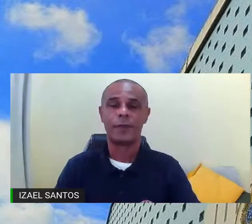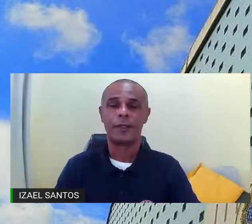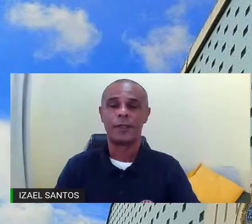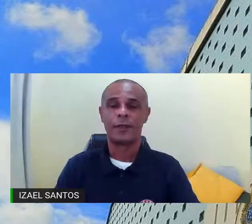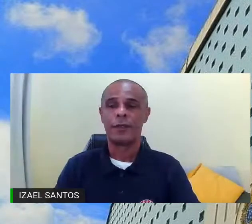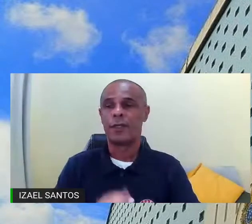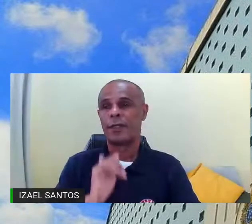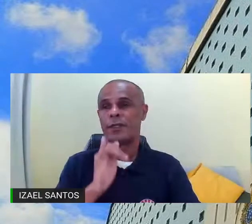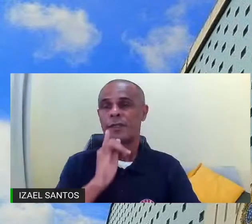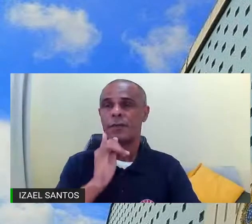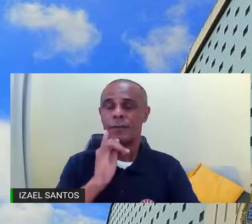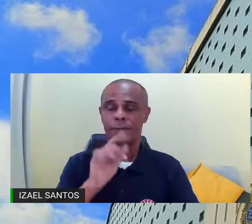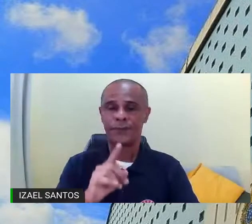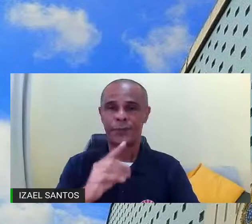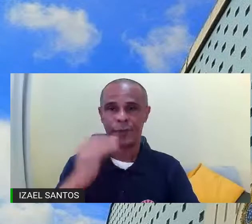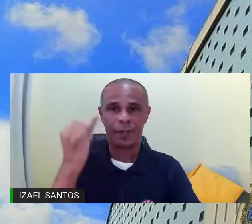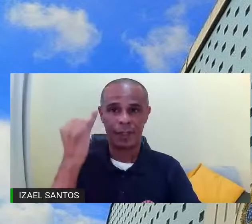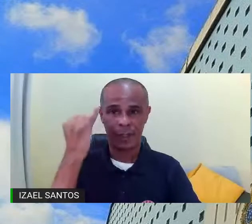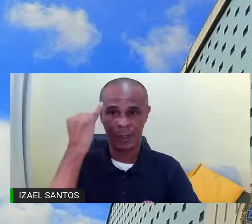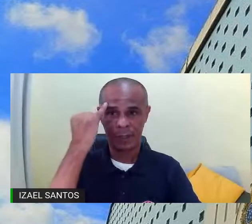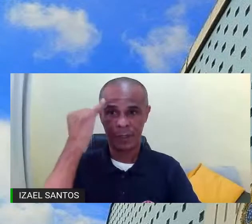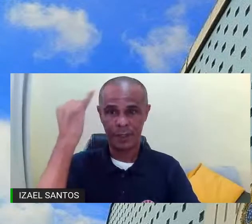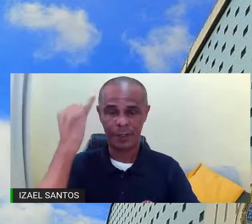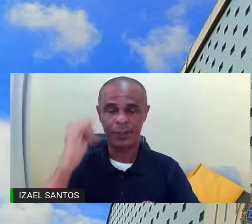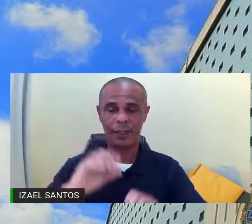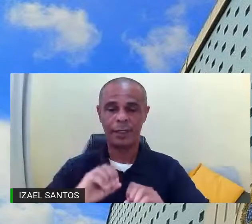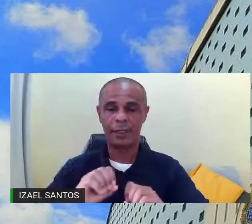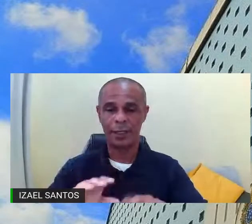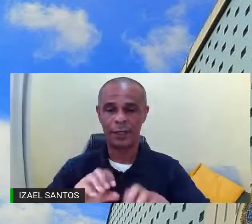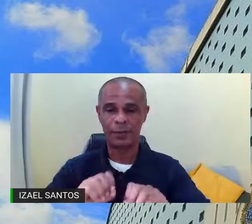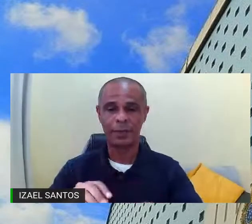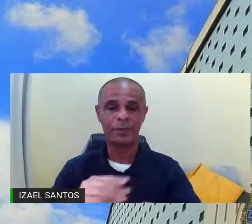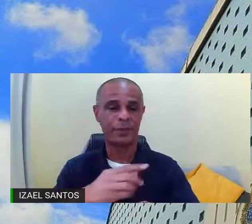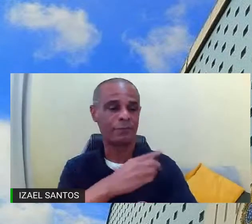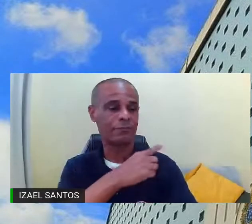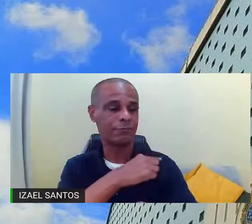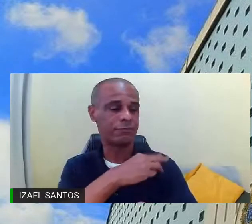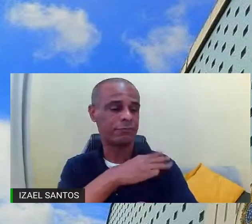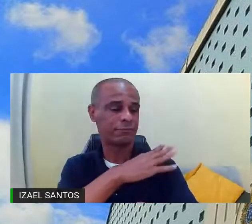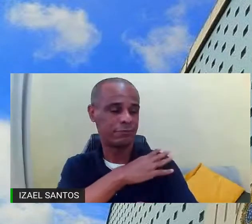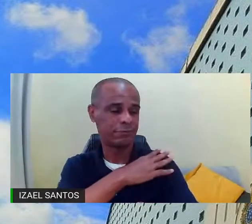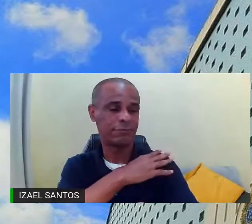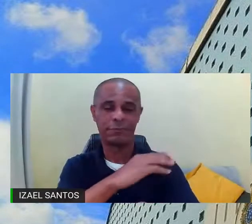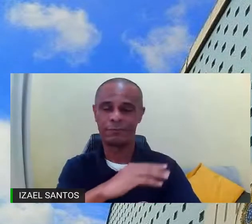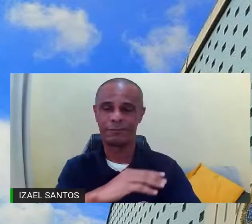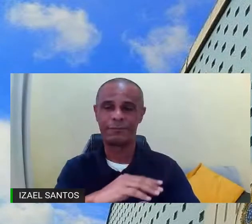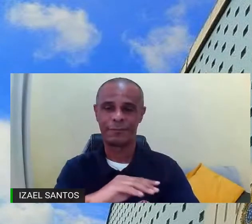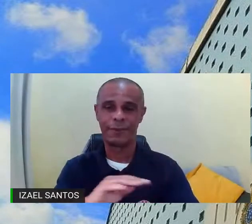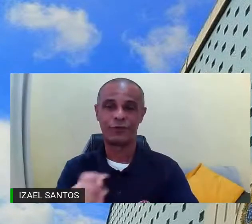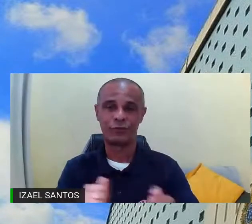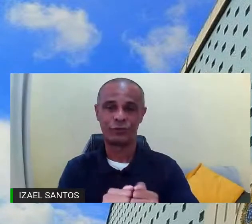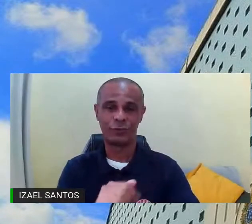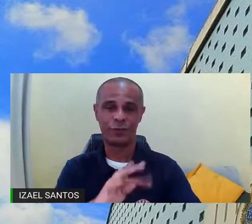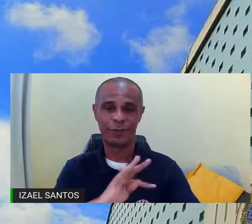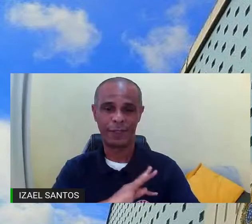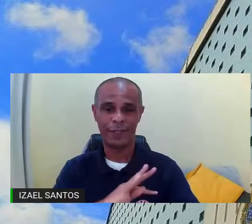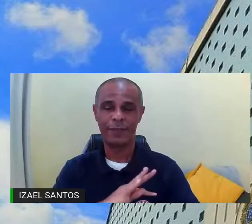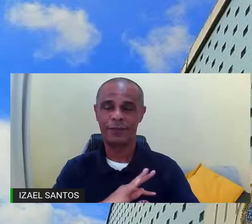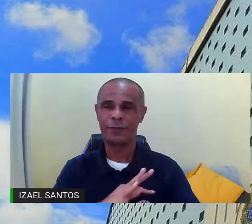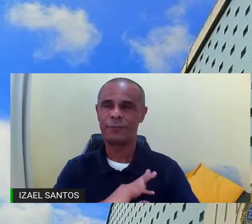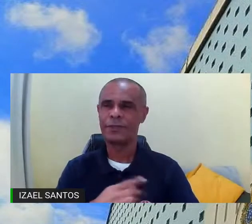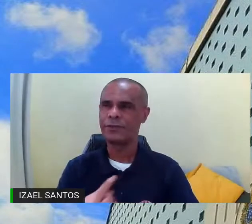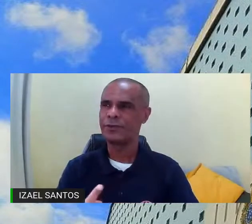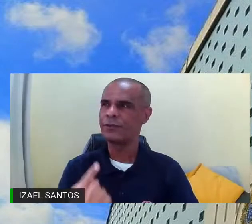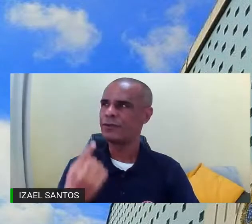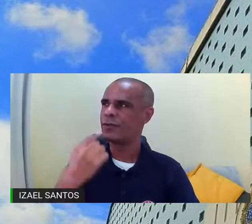que educa a formação integrada, eu estou me referindo, com 500 anos que o Brasil tem de colonização, de escravidão,